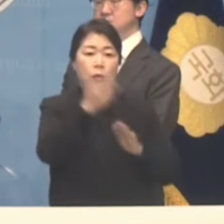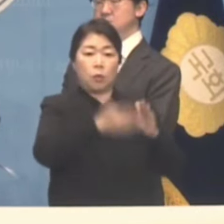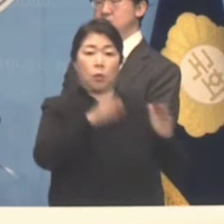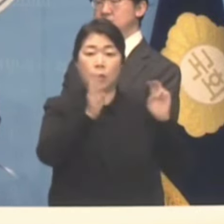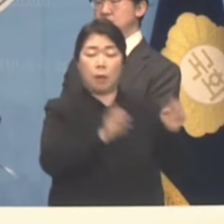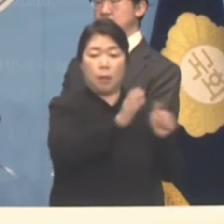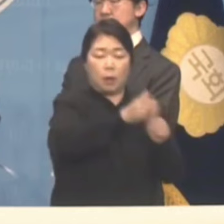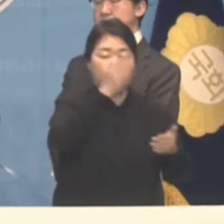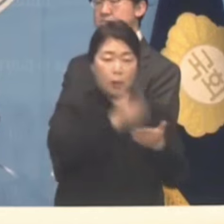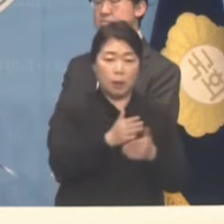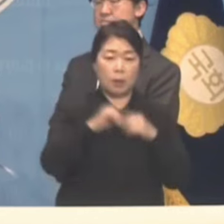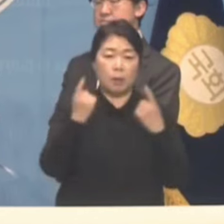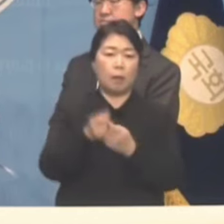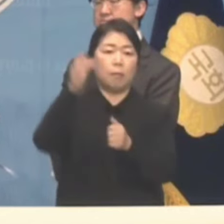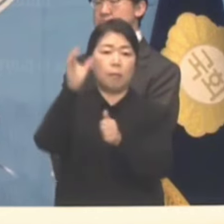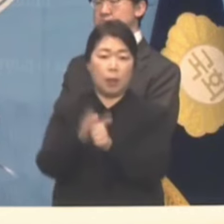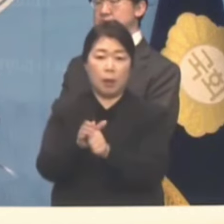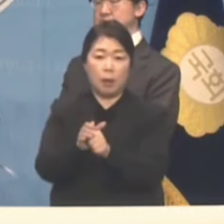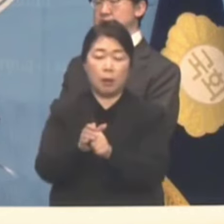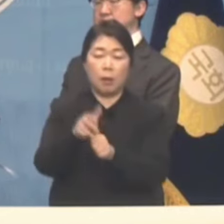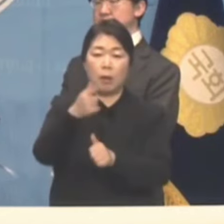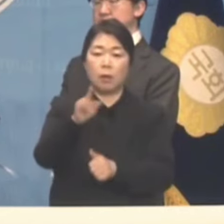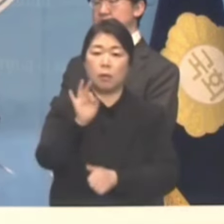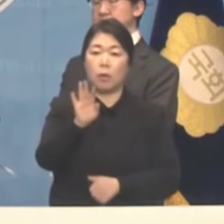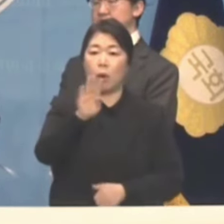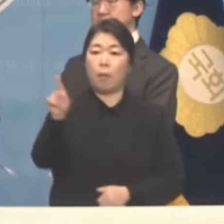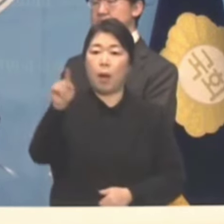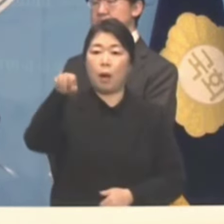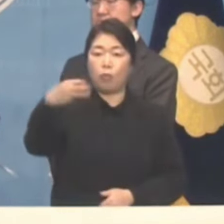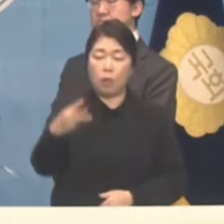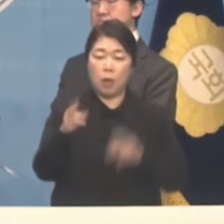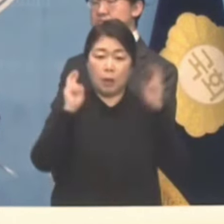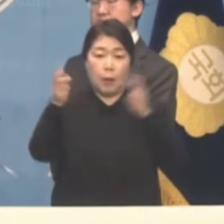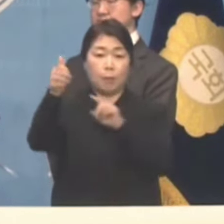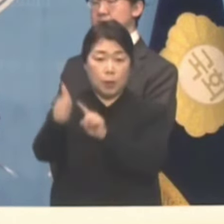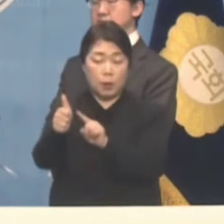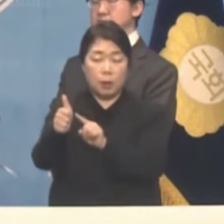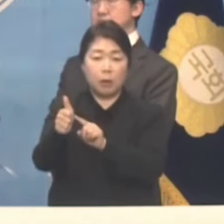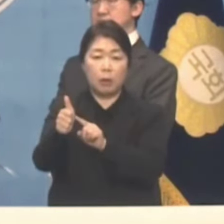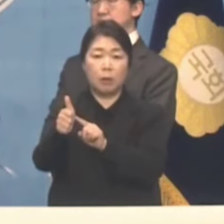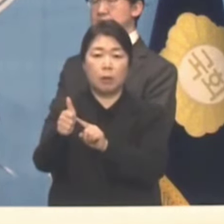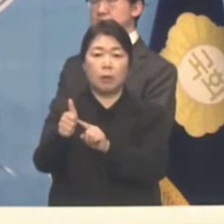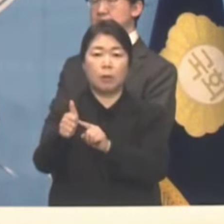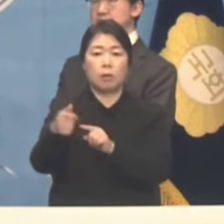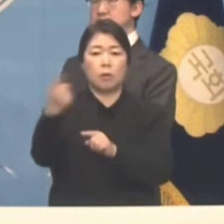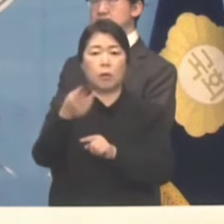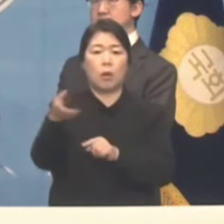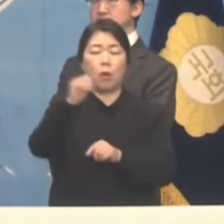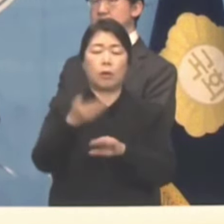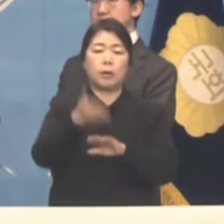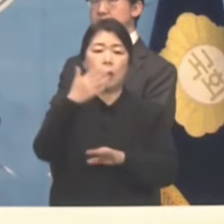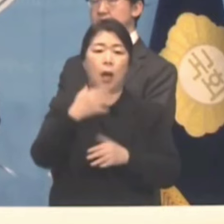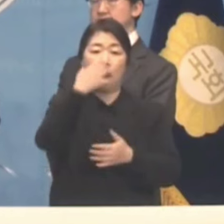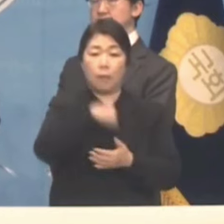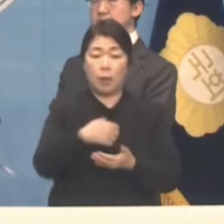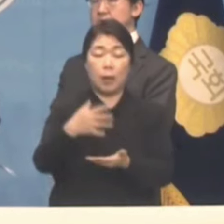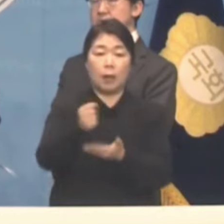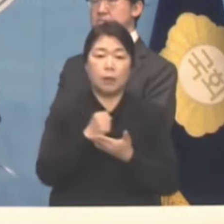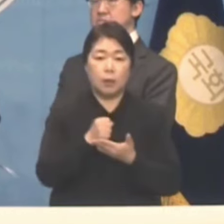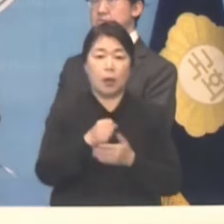그리고 이 정이라는 사업자가 수천을 취할 수 있었던 이유도